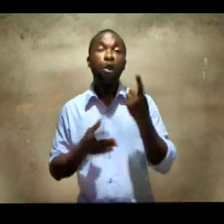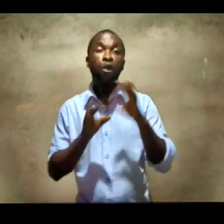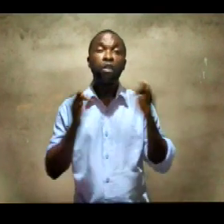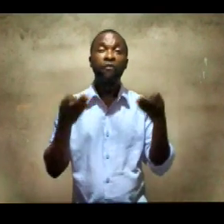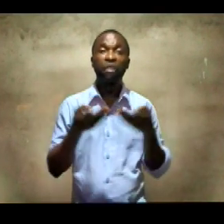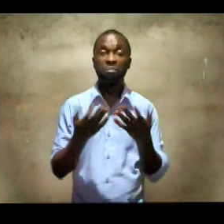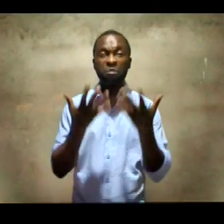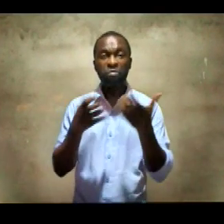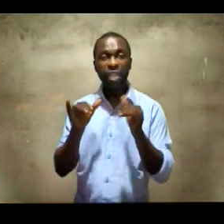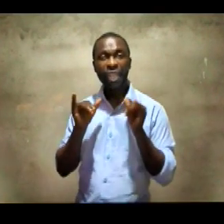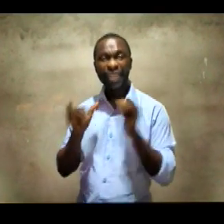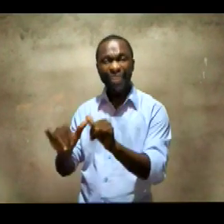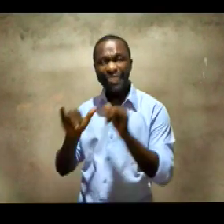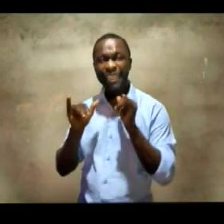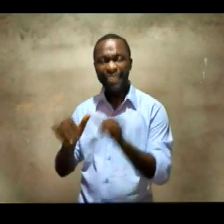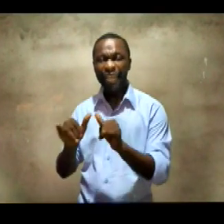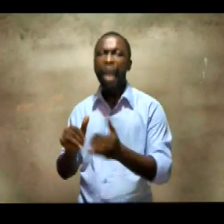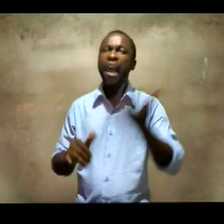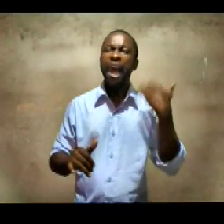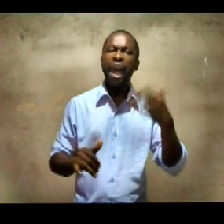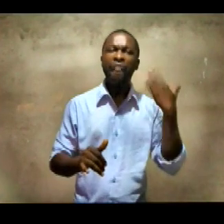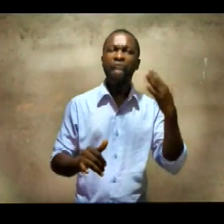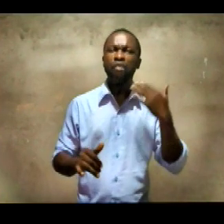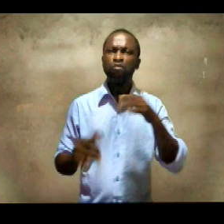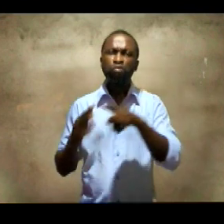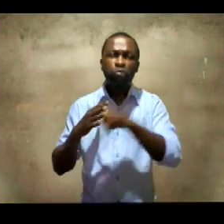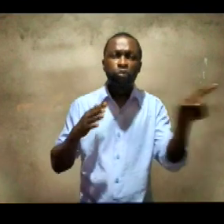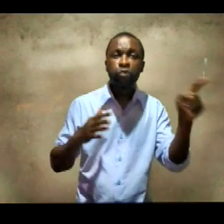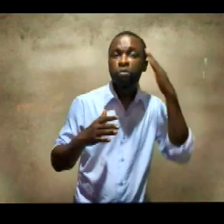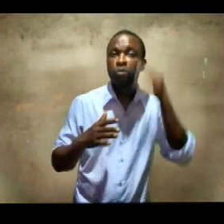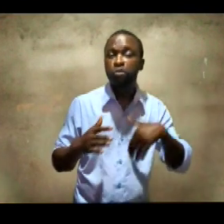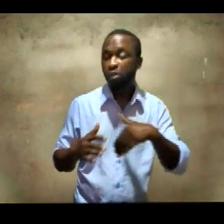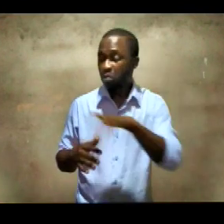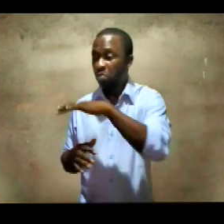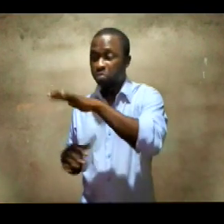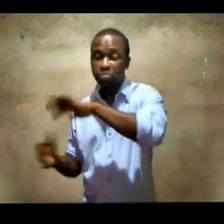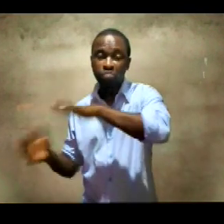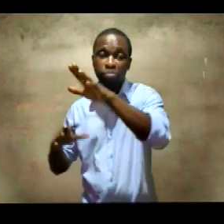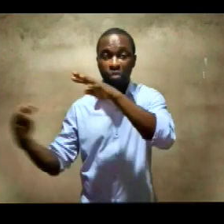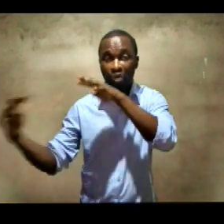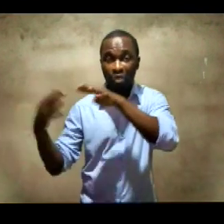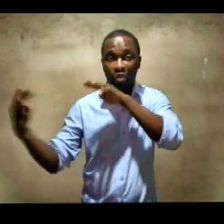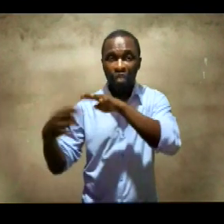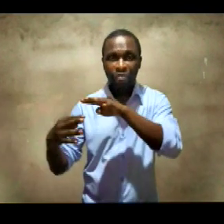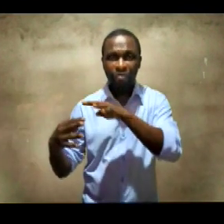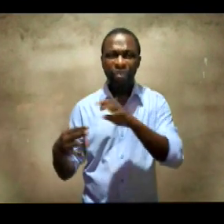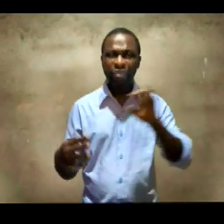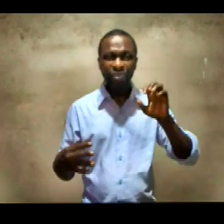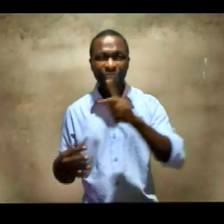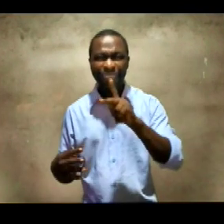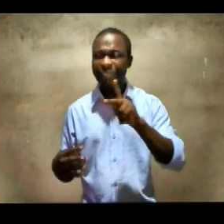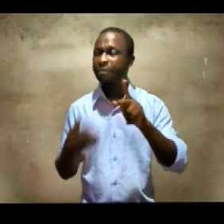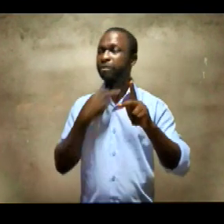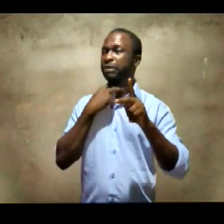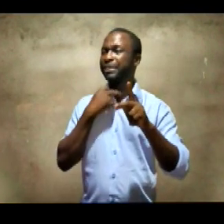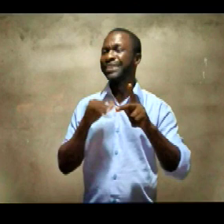été forcées à fuir leur foyer pendant la guerre civile au Soudan du Sud commençaient à se reconstruire. Les organisations humanitaires